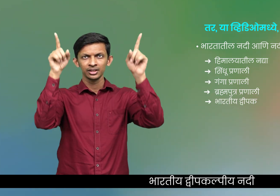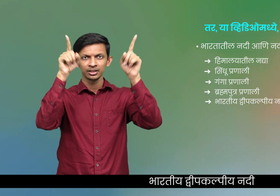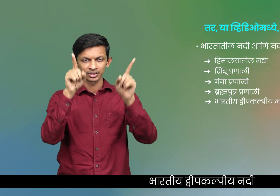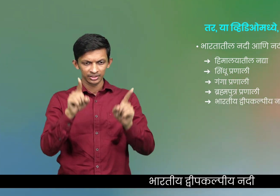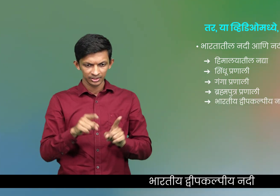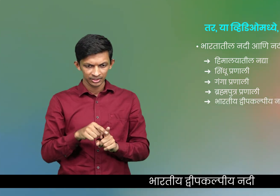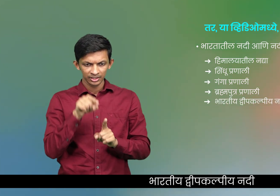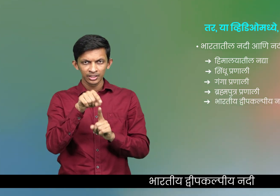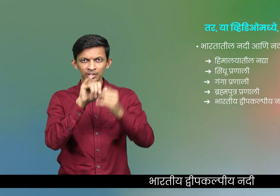भारतीय द्विकल्पीय नदी,